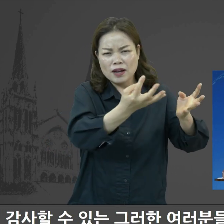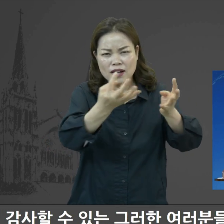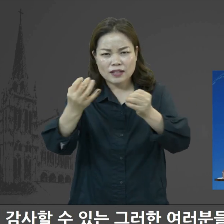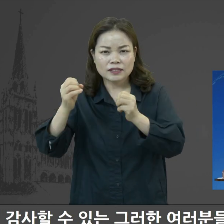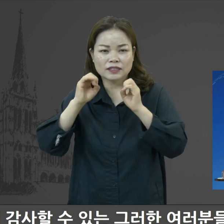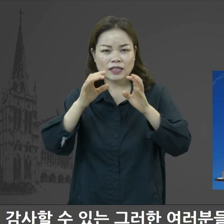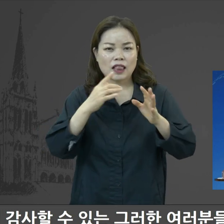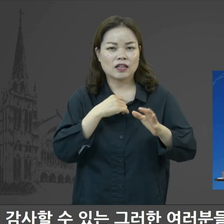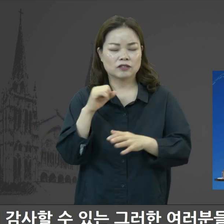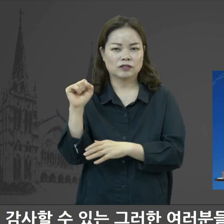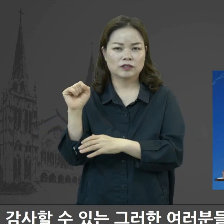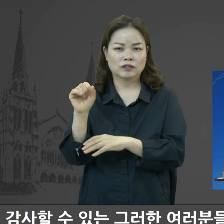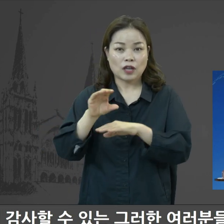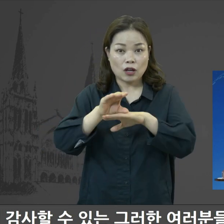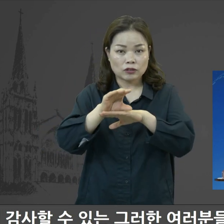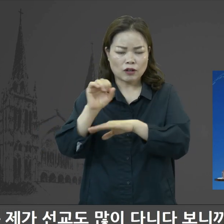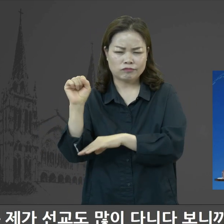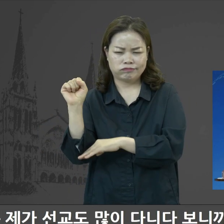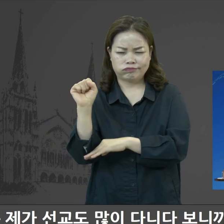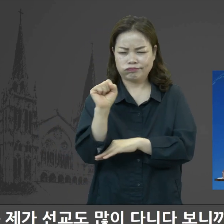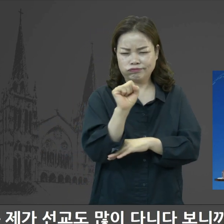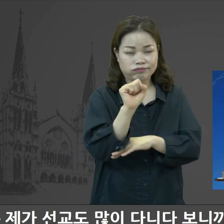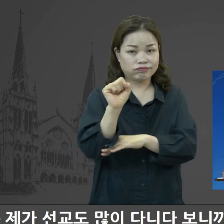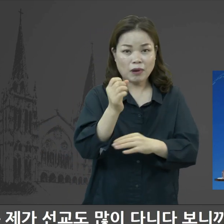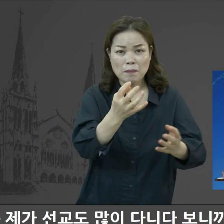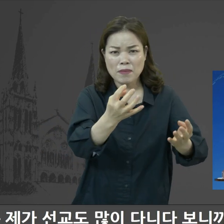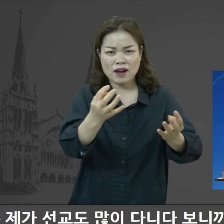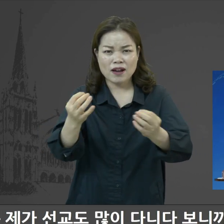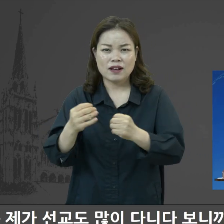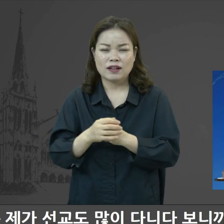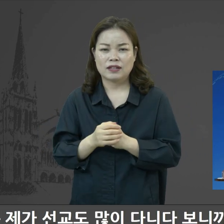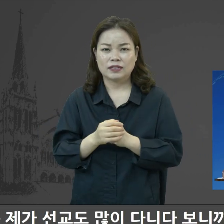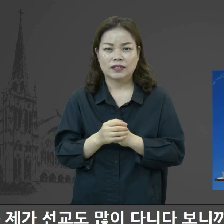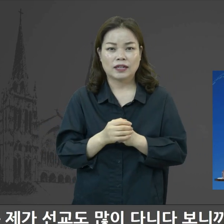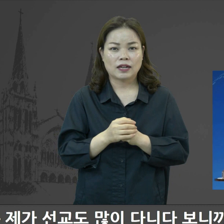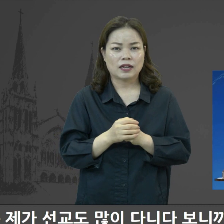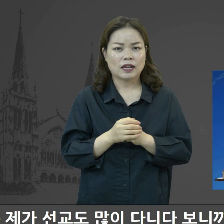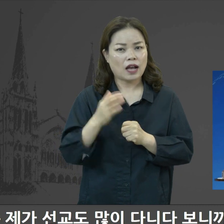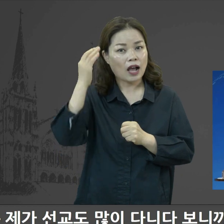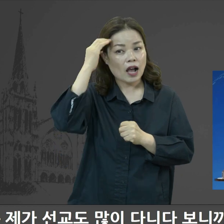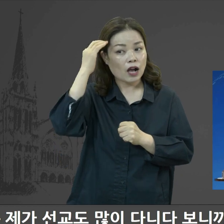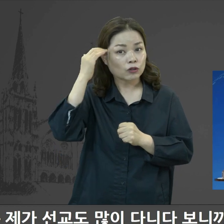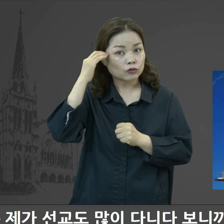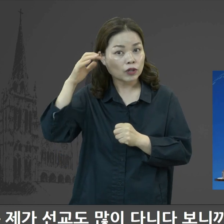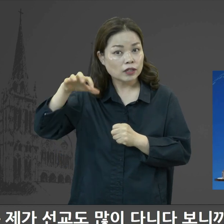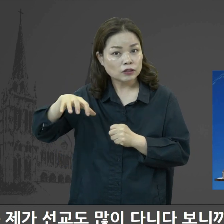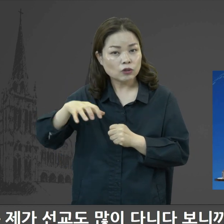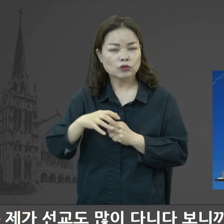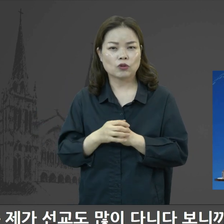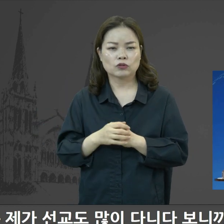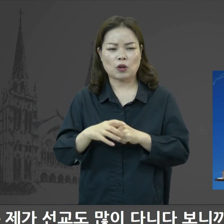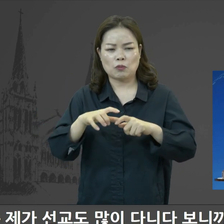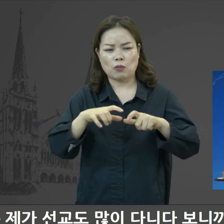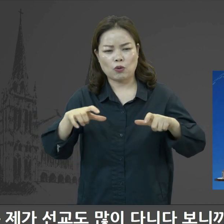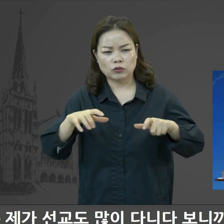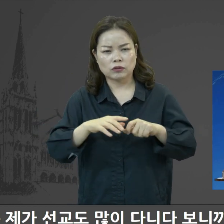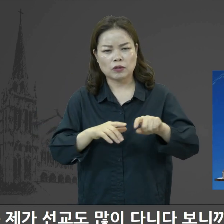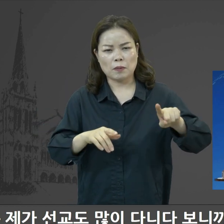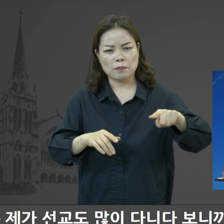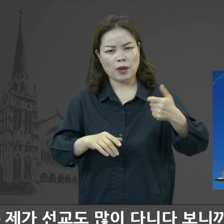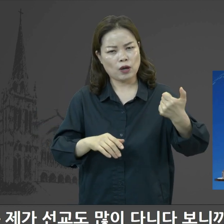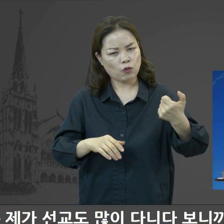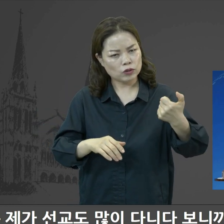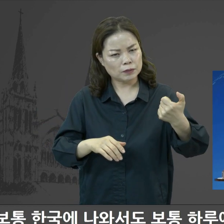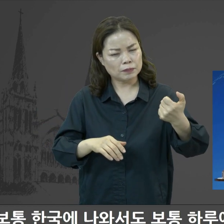보니까 운전을 굉장히 많이 하게 돼요. 보통 한국에 나와서도 보통 하루에